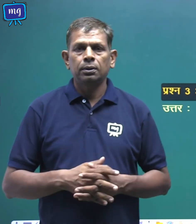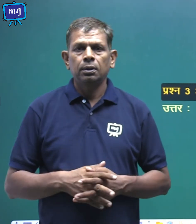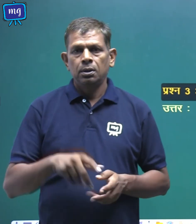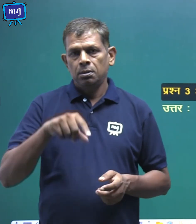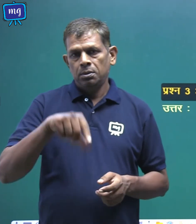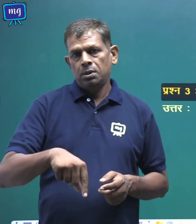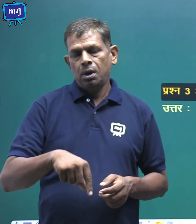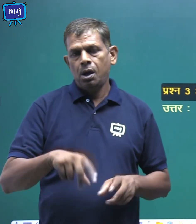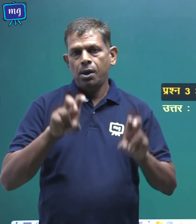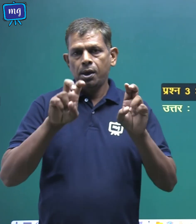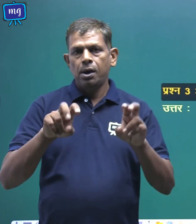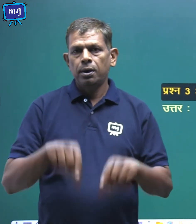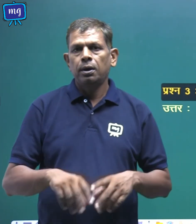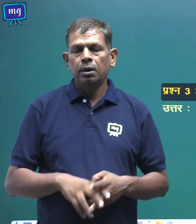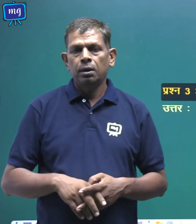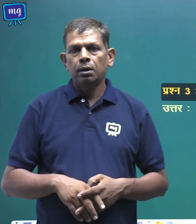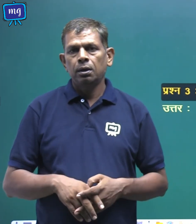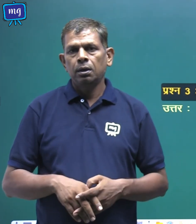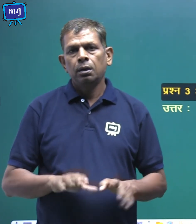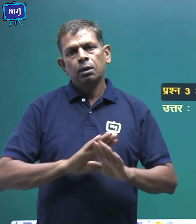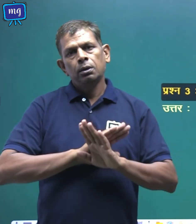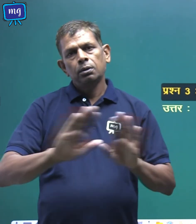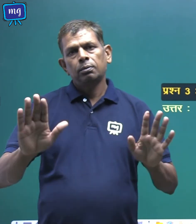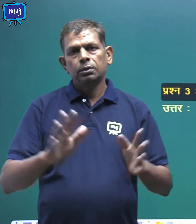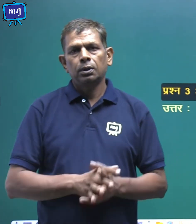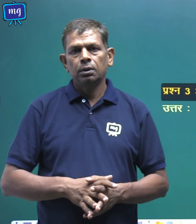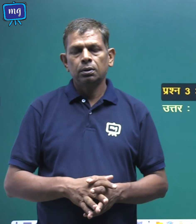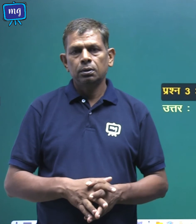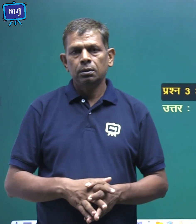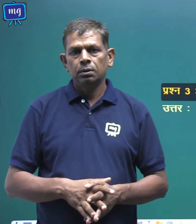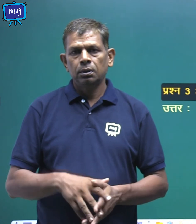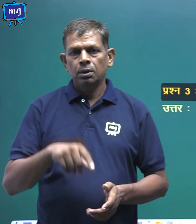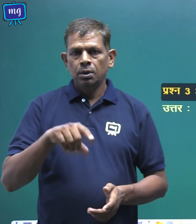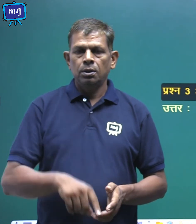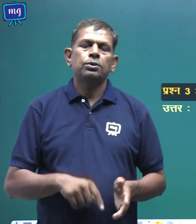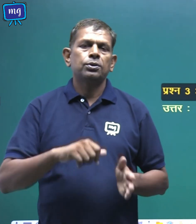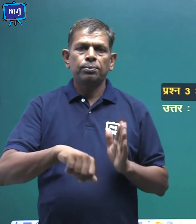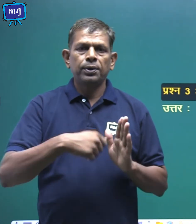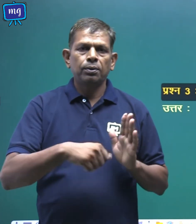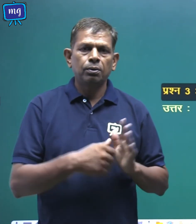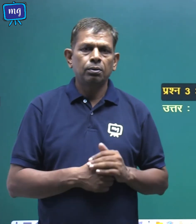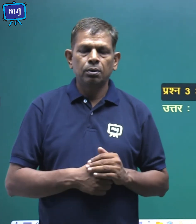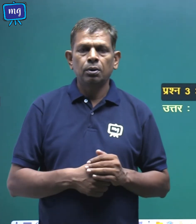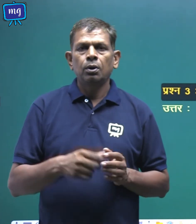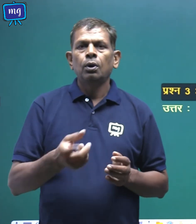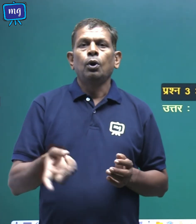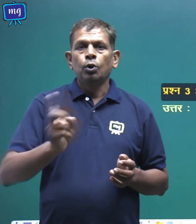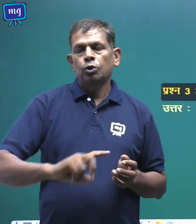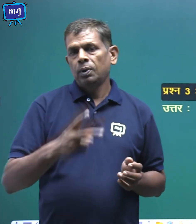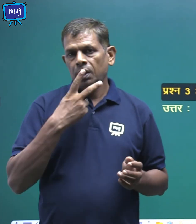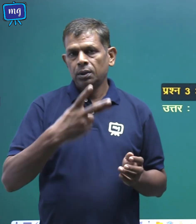अब ये अध्याय यहाँ समाप्त होता है। आप इस वीडियो को दोबारा